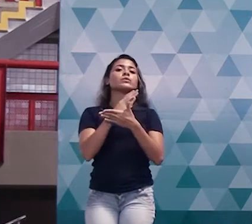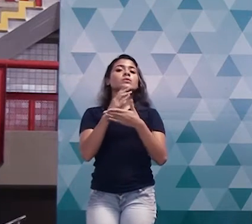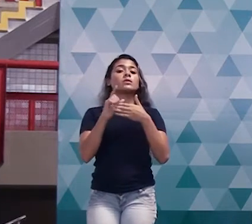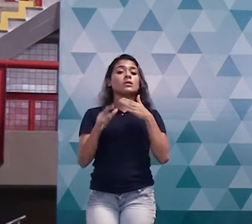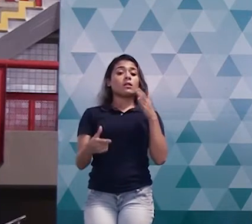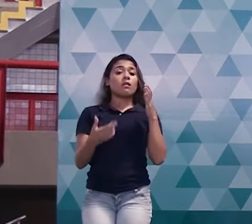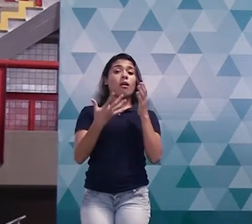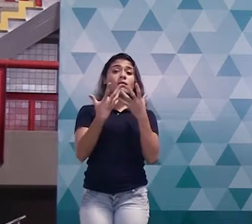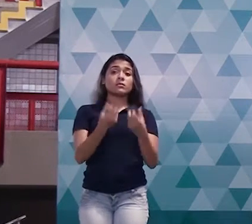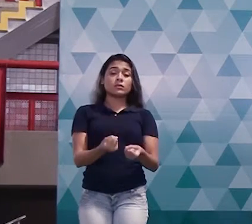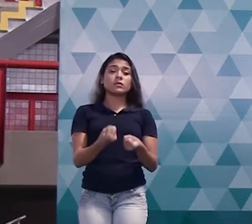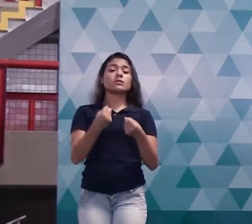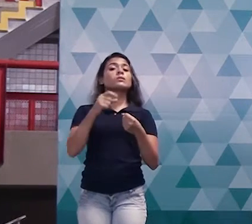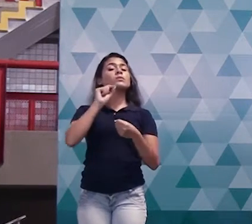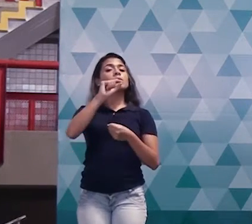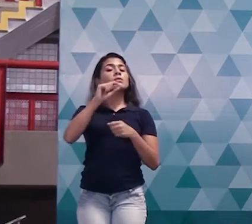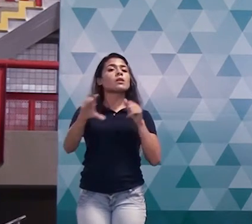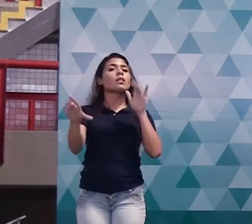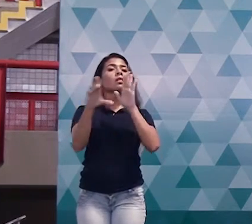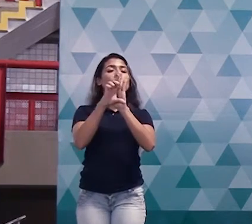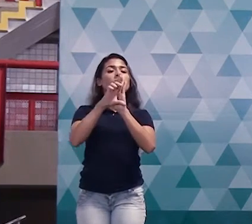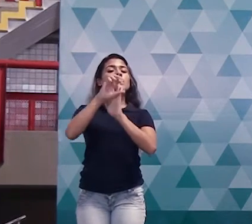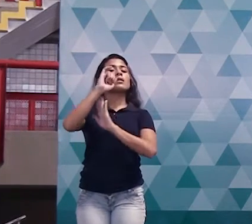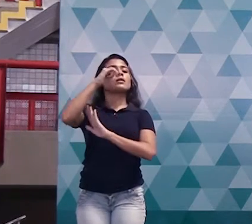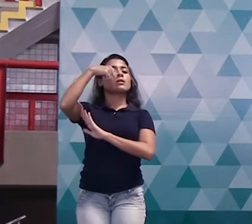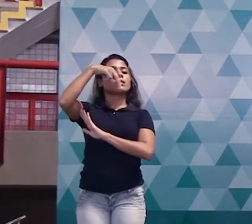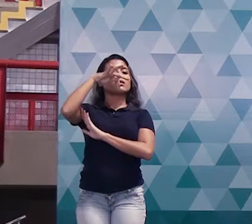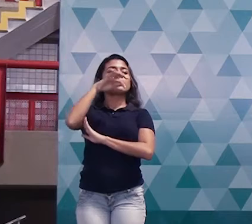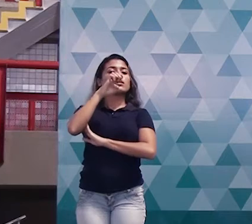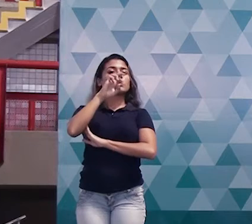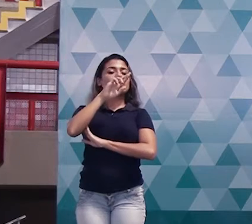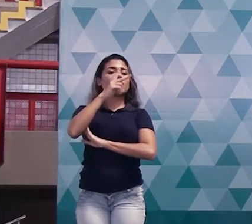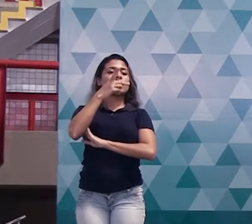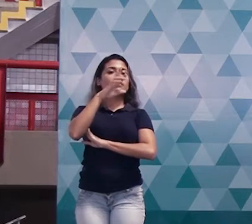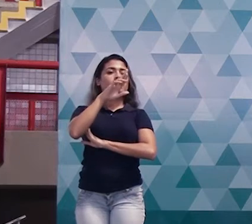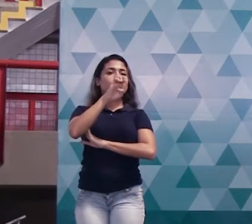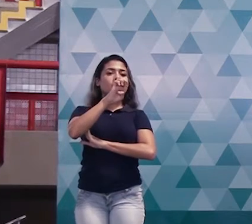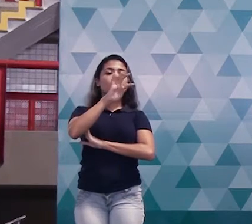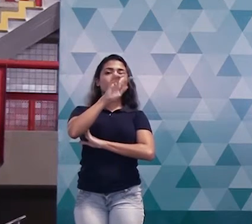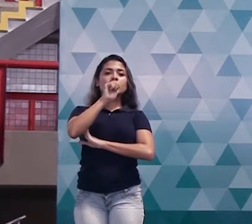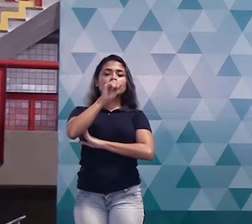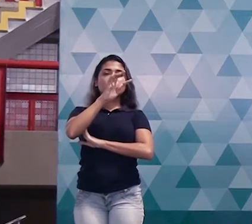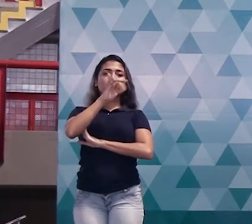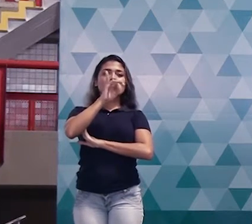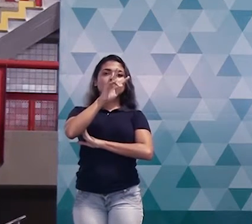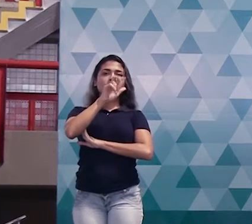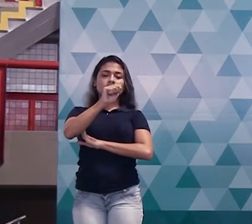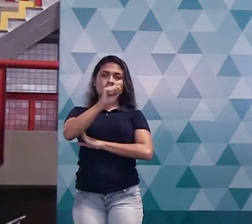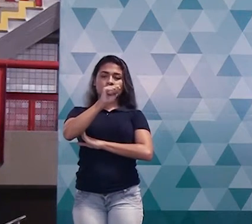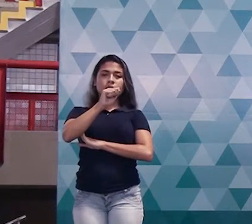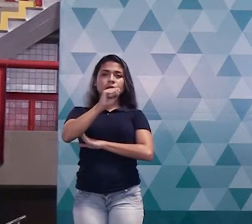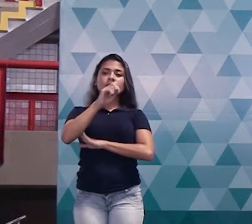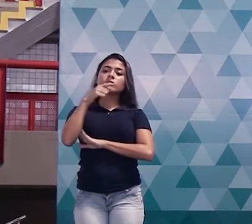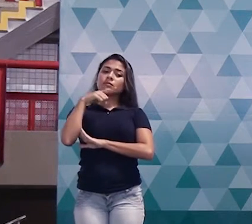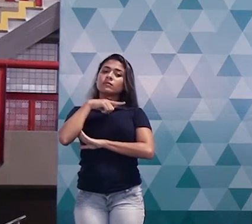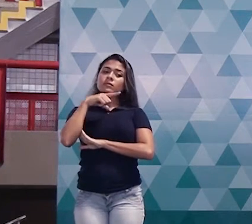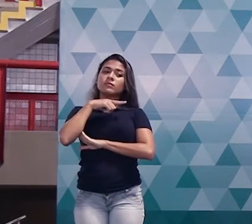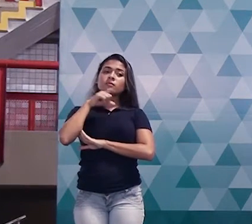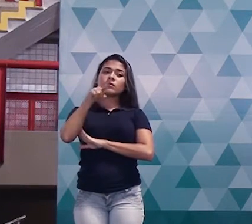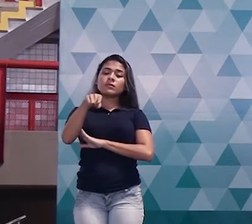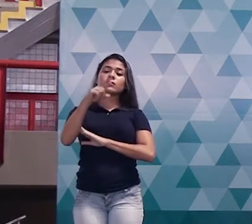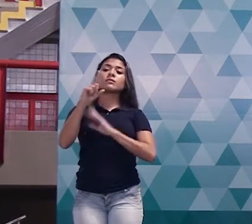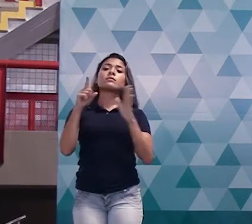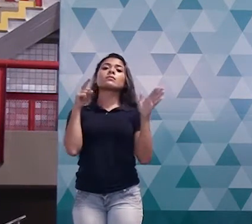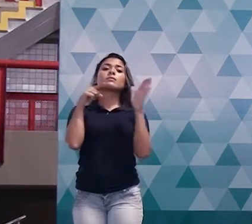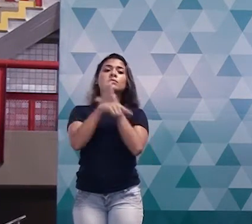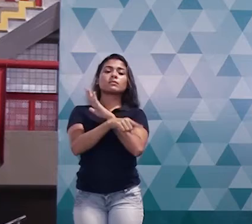a Lei Interpretativa ou Lei de Interpretação do Ato Adicional, que é exatamente a nossa questão que tem para a gente resolver,